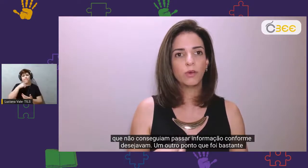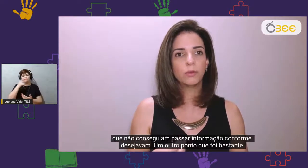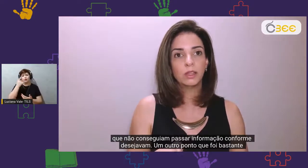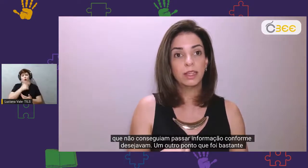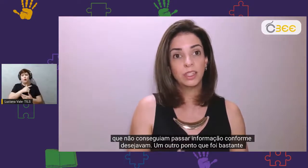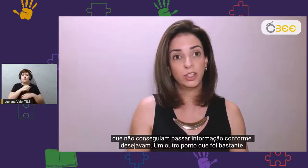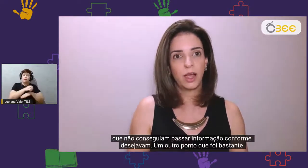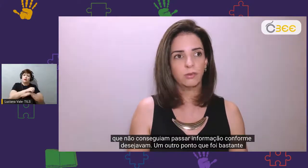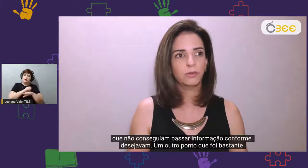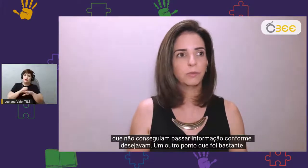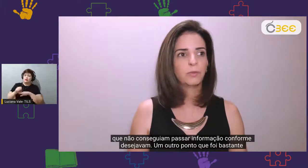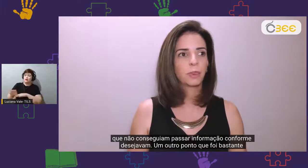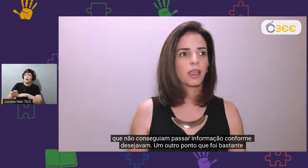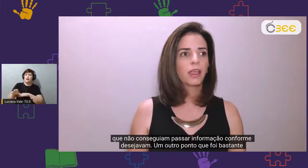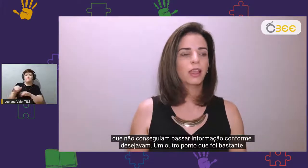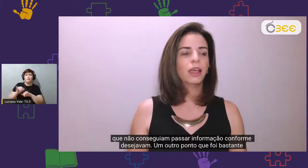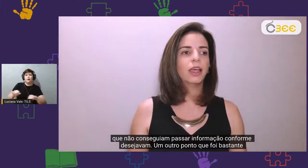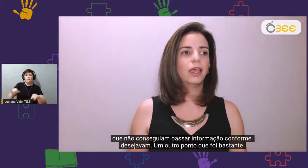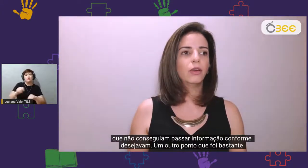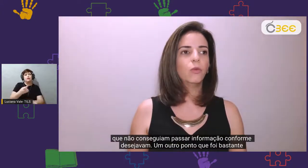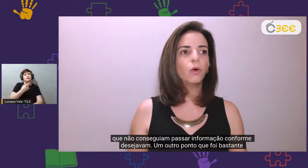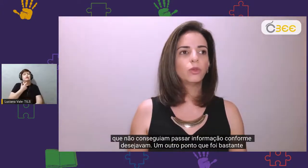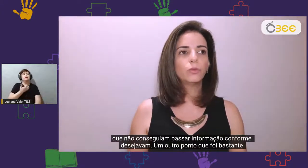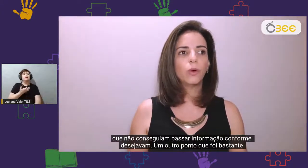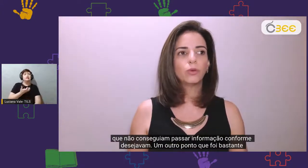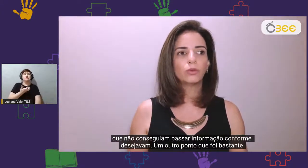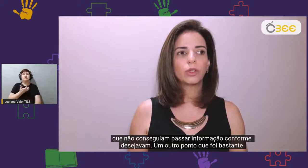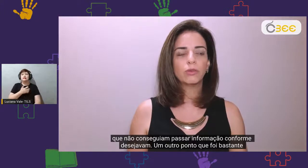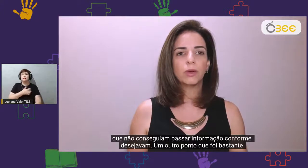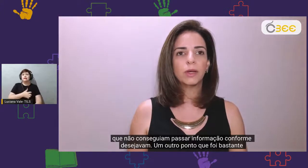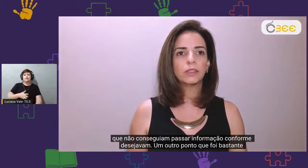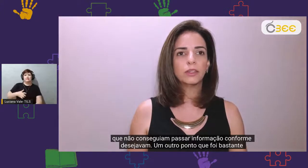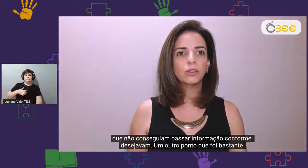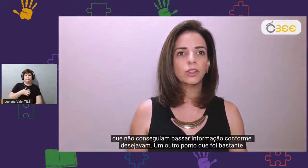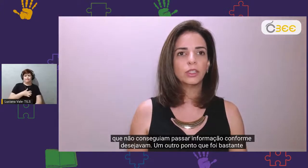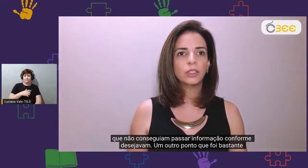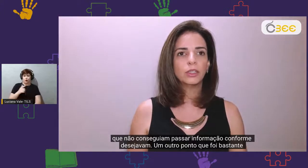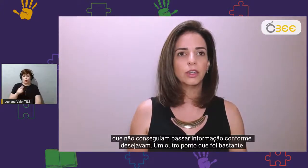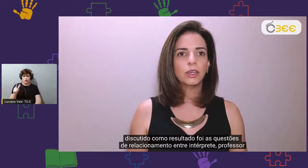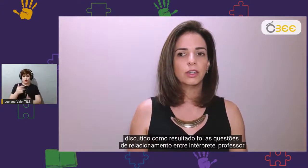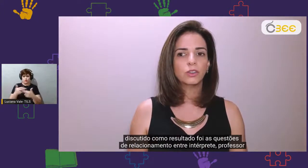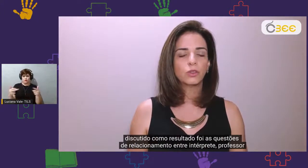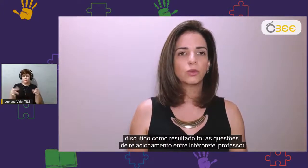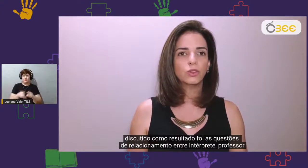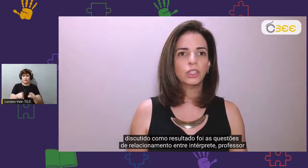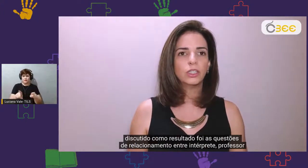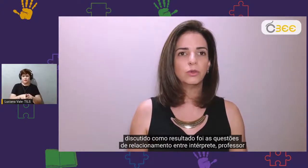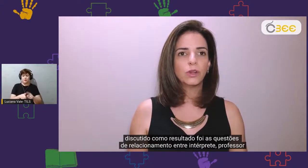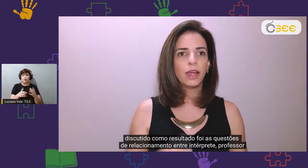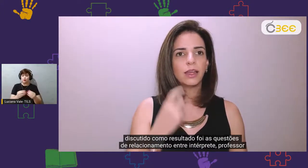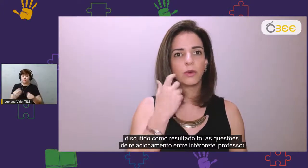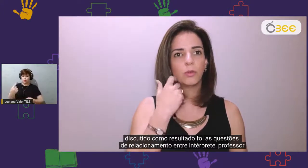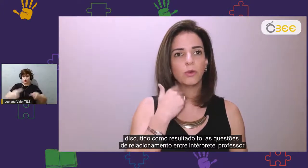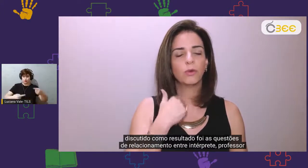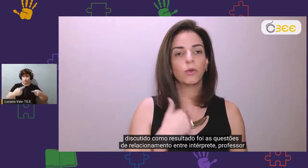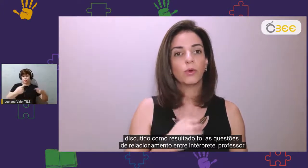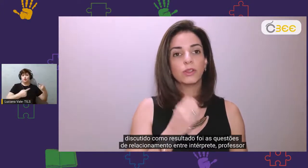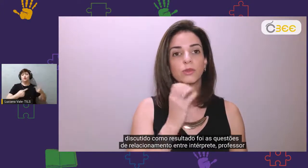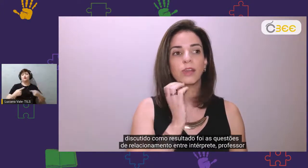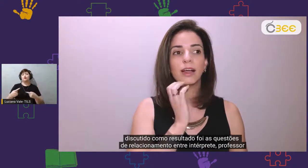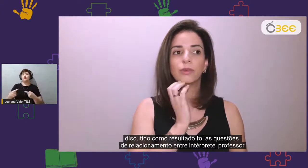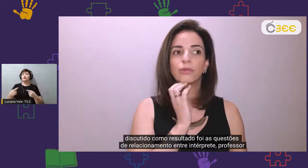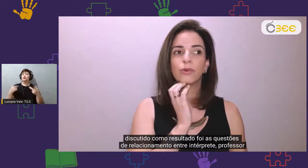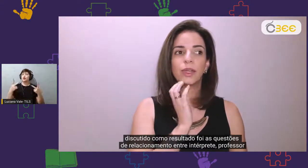informação conforme desejavam. Um outro ponto que foi bastante discutido, né,